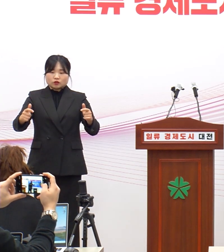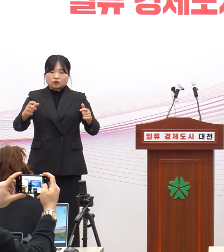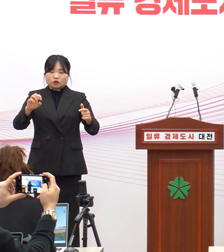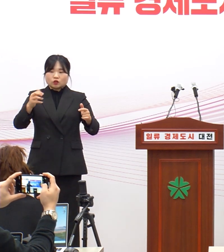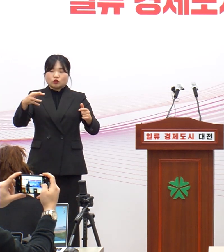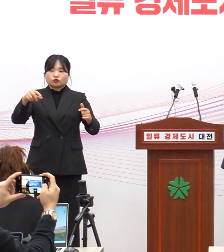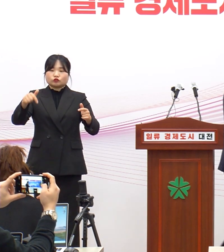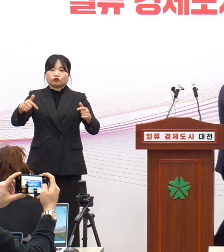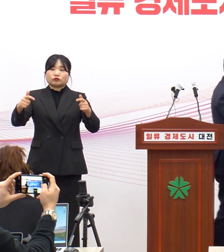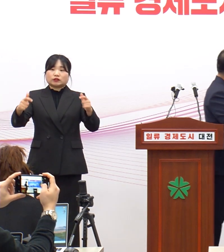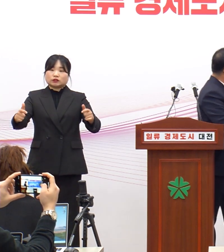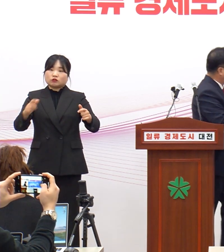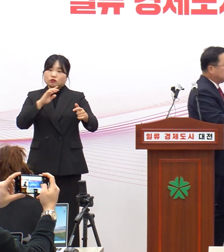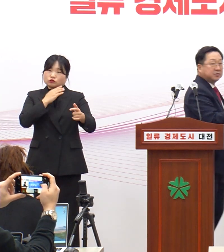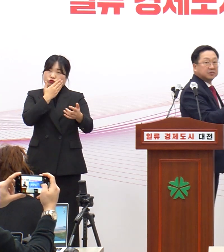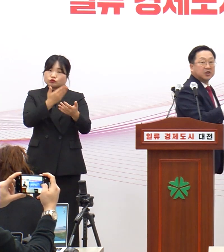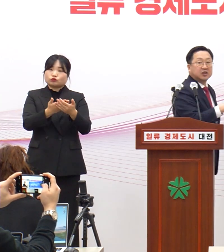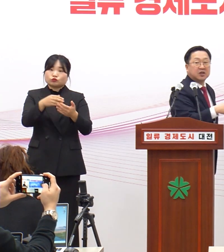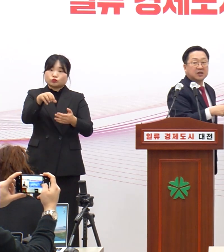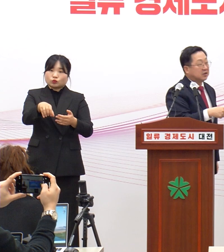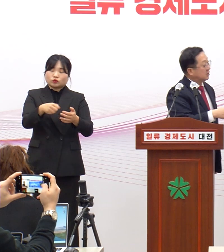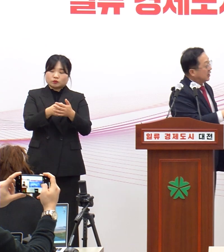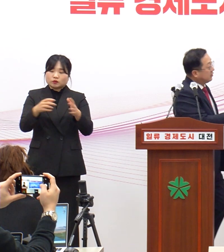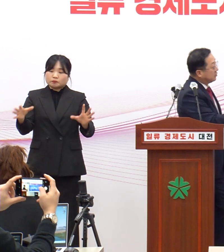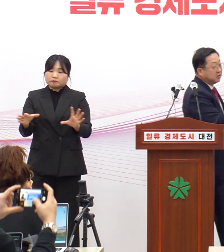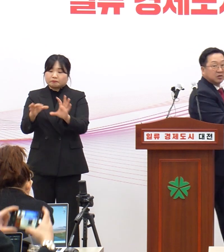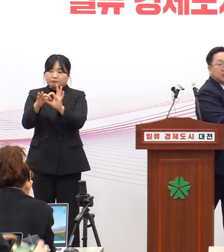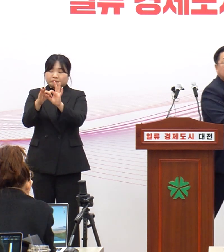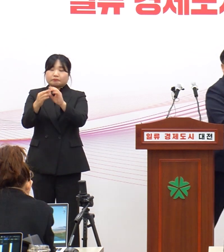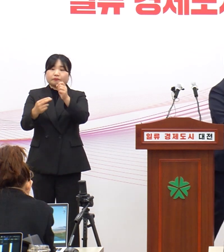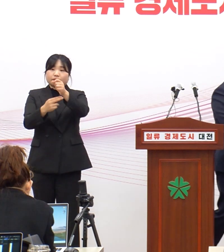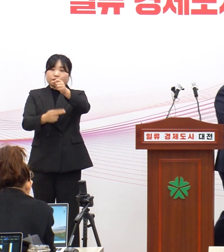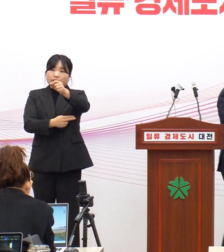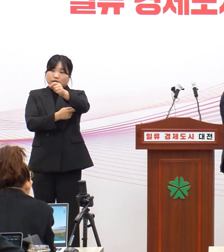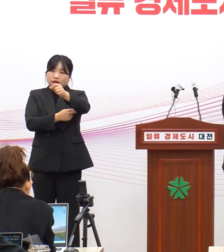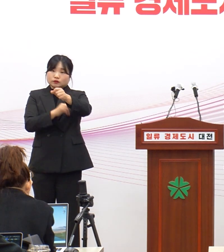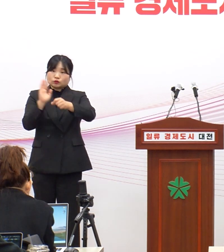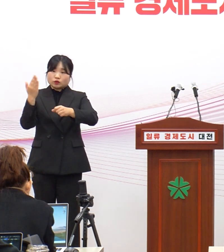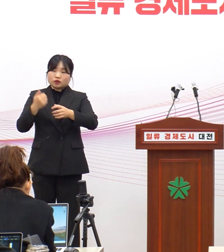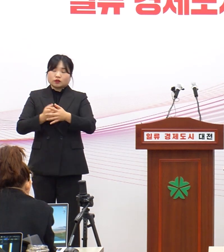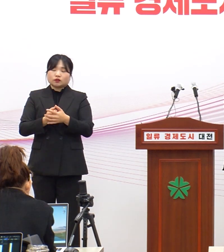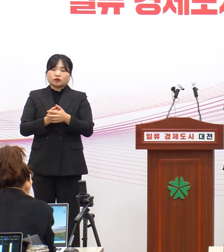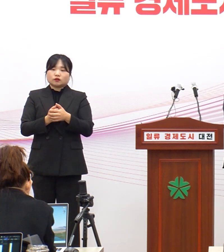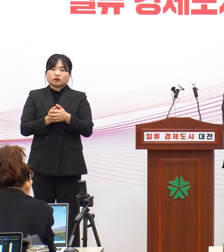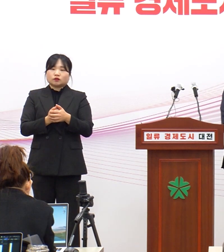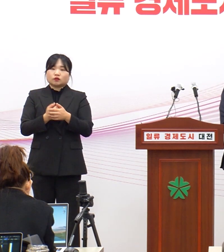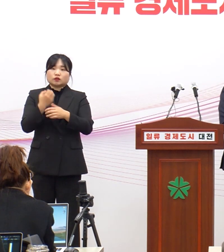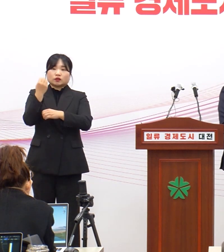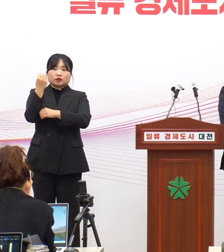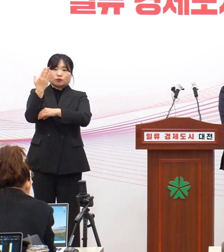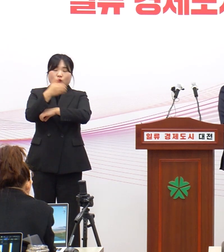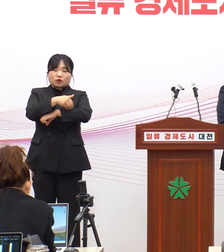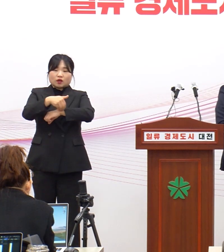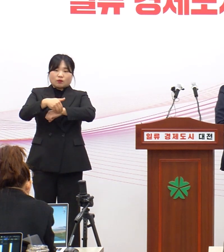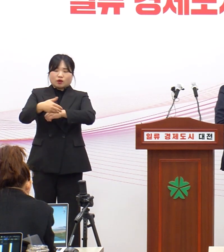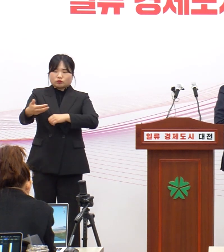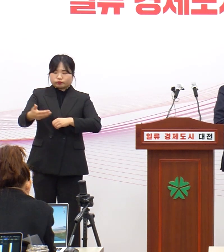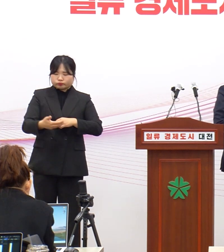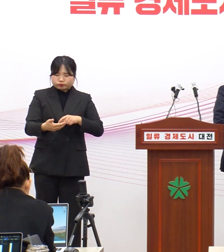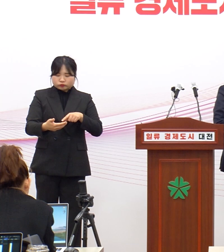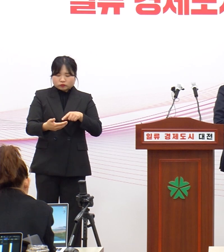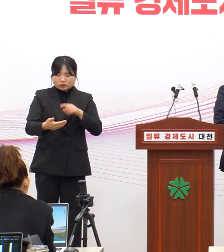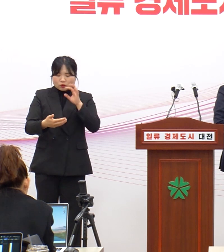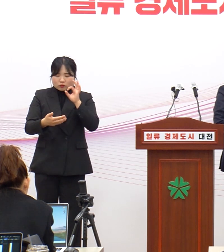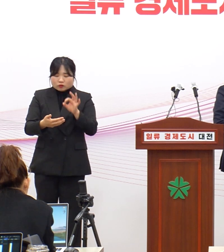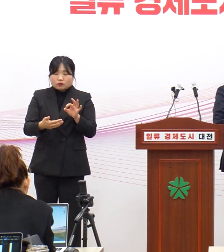이 연축지구하고 지금 연결하는 다리거든요. 이걸 또 기본 설계를 해갖고 왔는데 제가